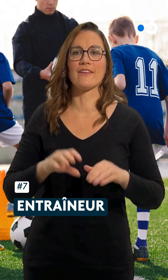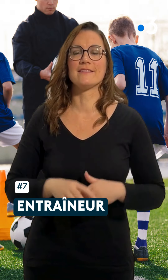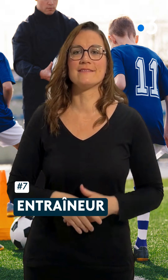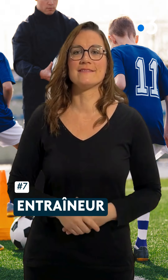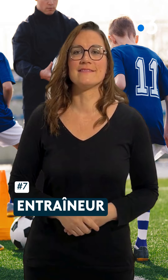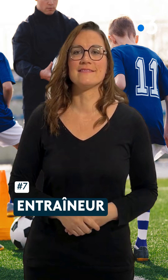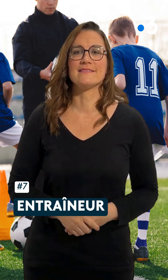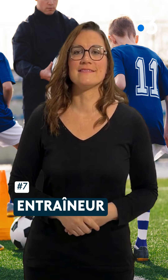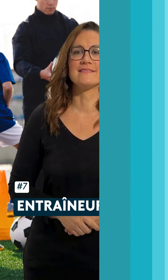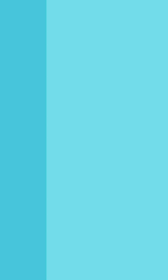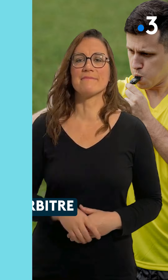Entraîneur.